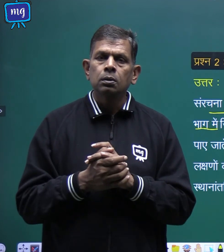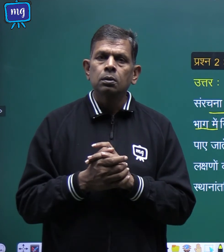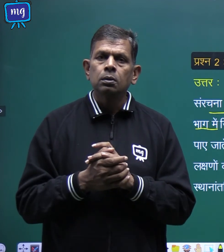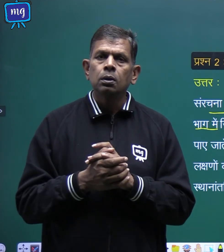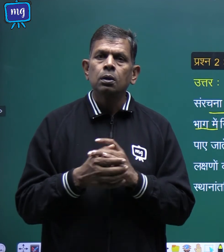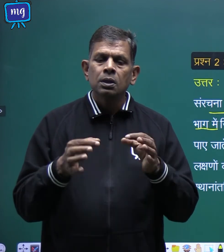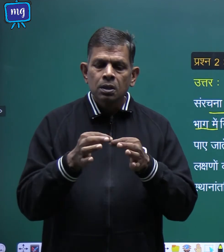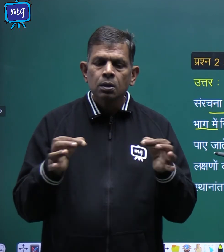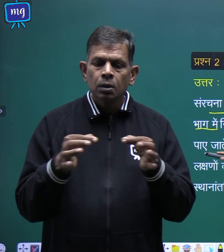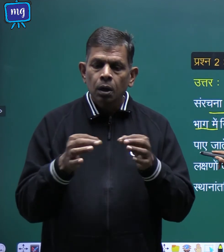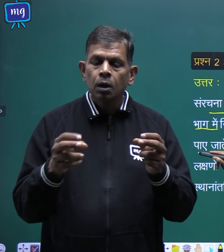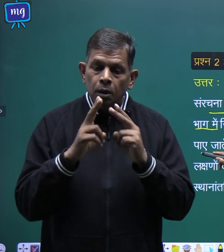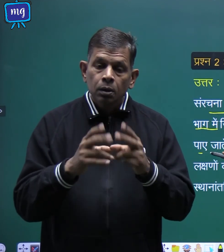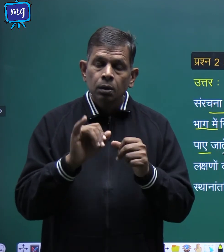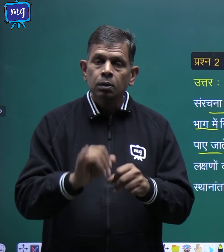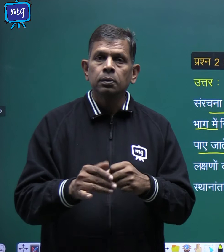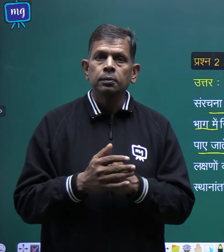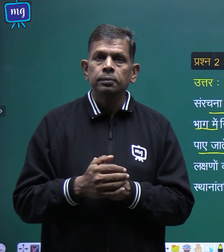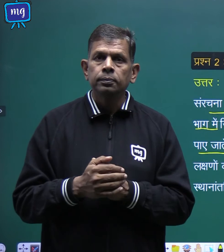गुणसूत्र पाए जाते हैं